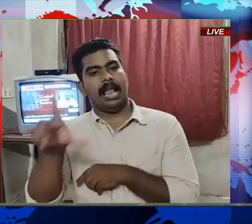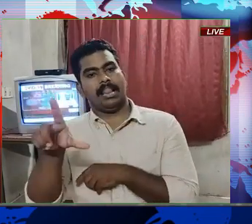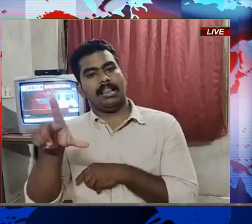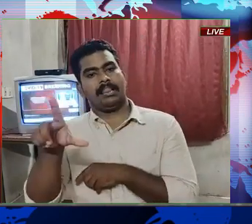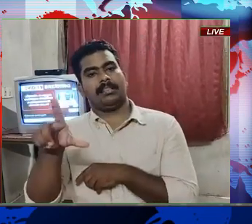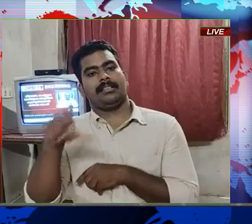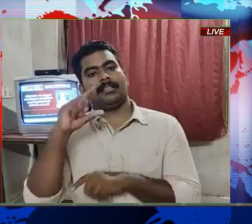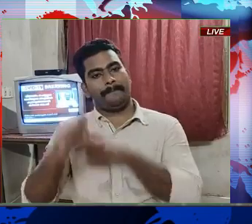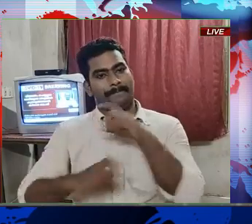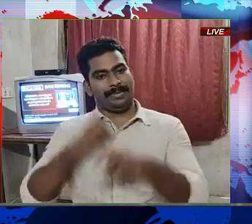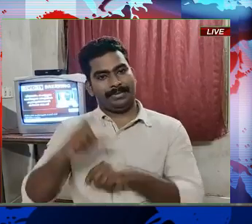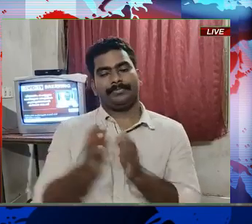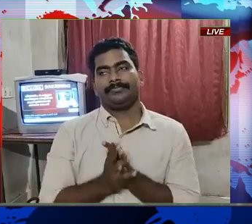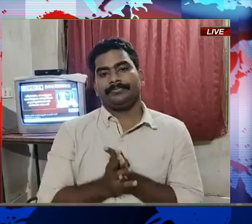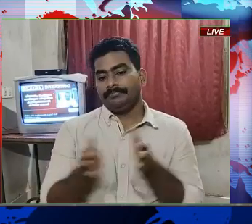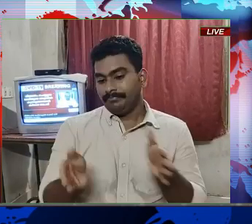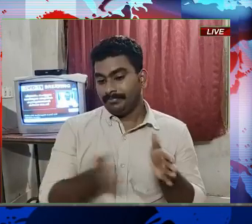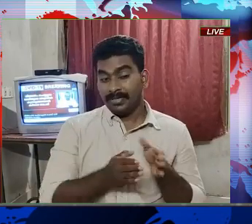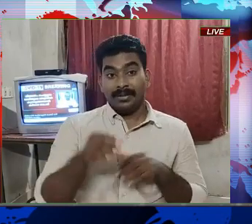സന്തോഷം നൽകുന്നൊരു വാർത്തയുണ്ട്.